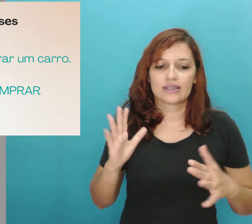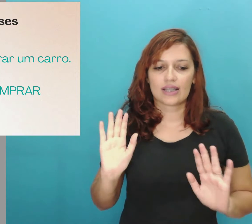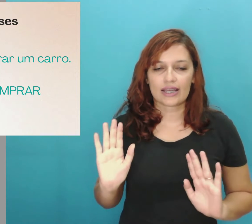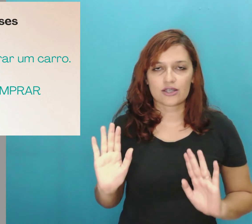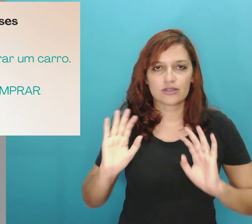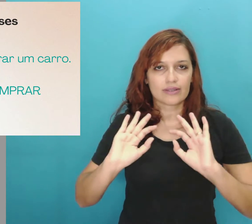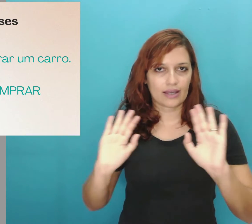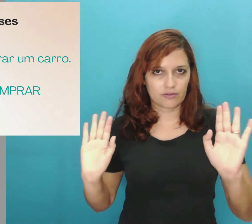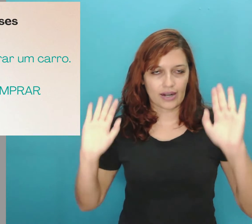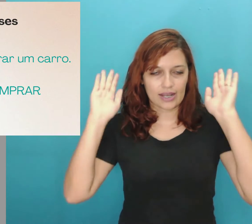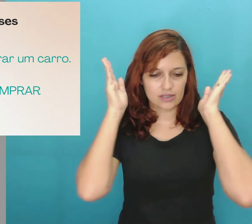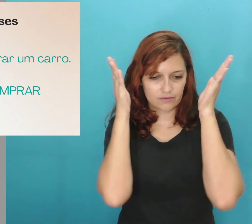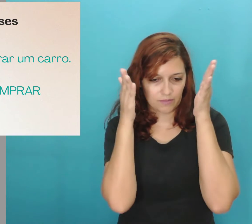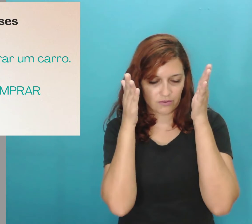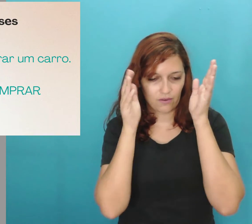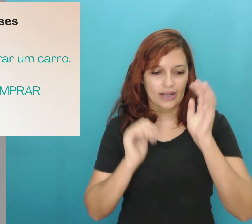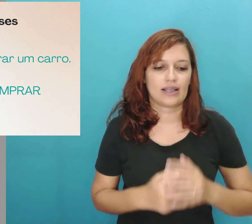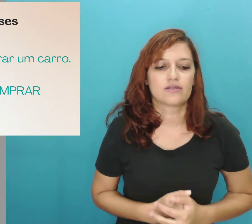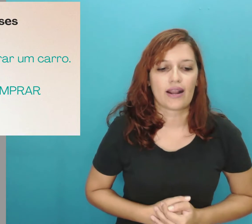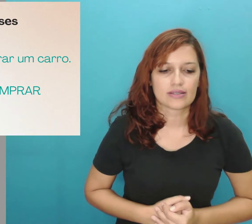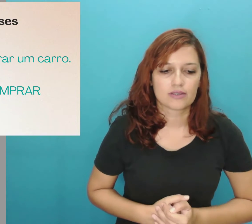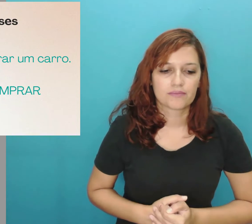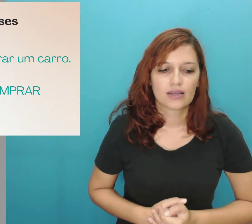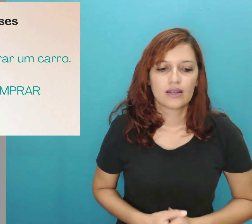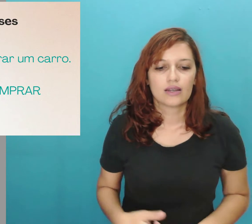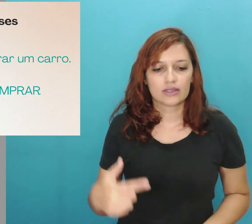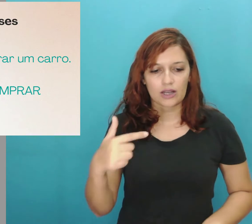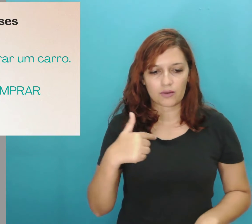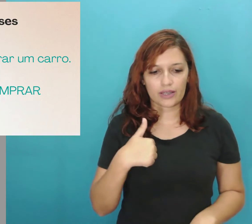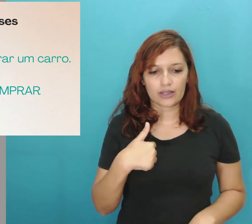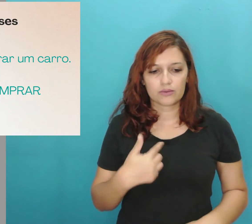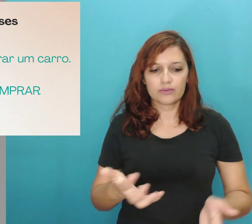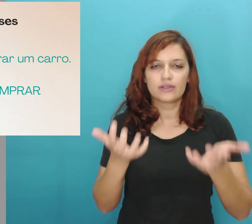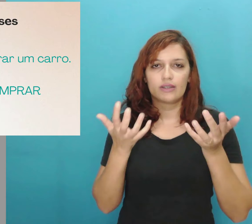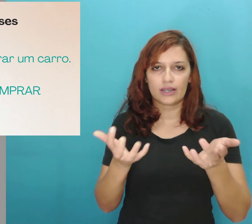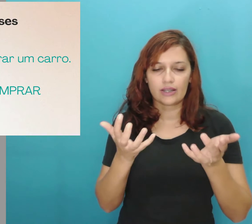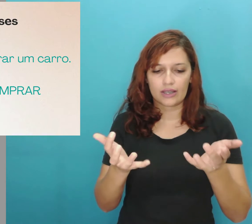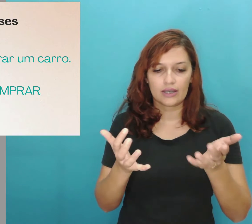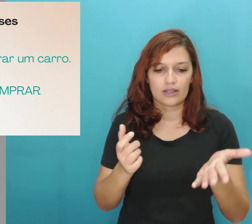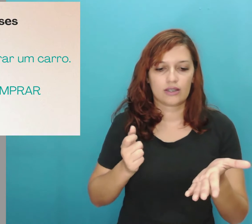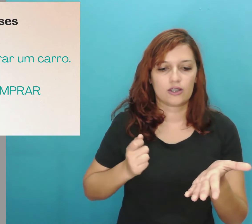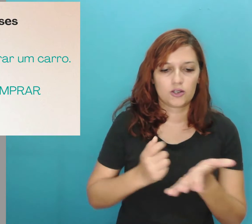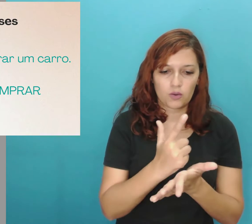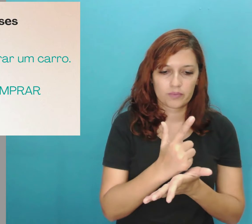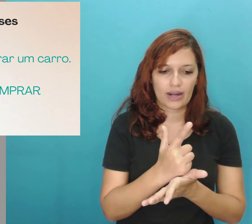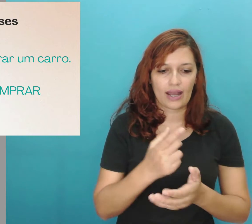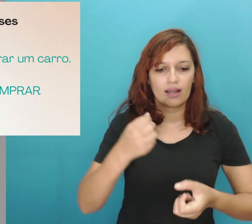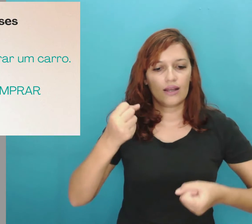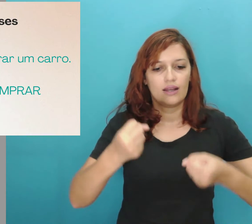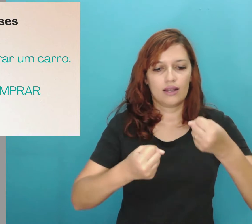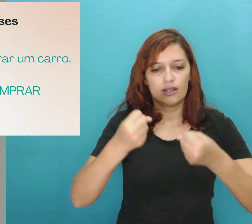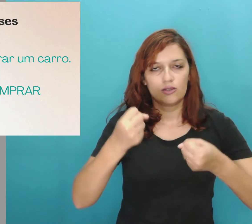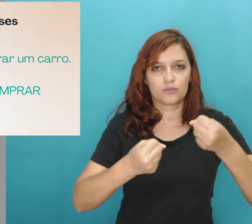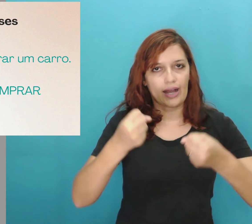aqui a gente está em frases, vamos focar nas frases. Então, ó, eu querer comprar um carro.